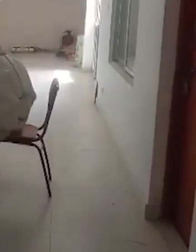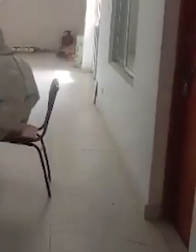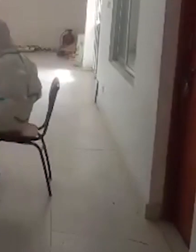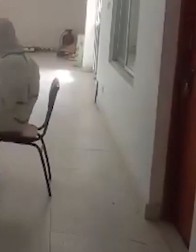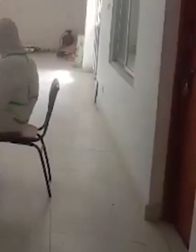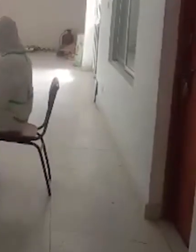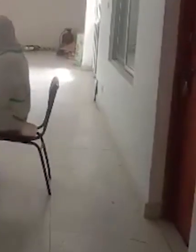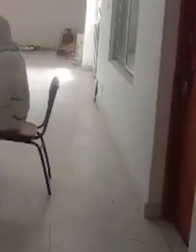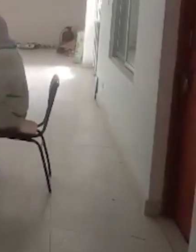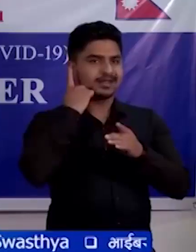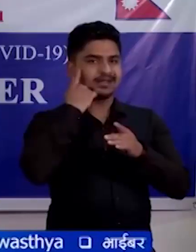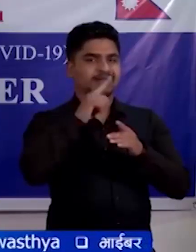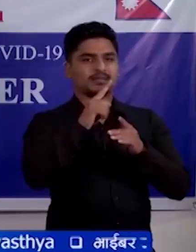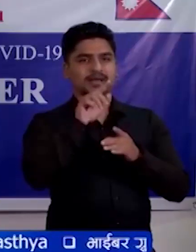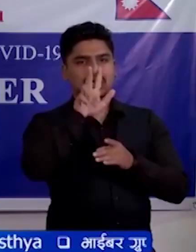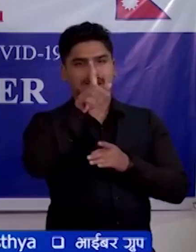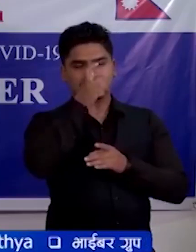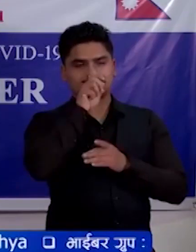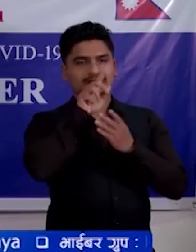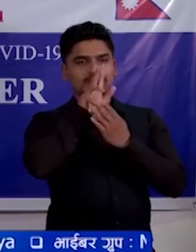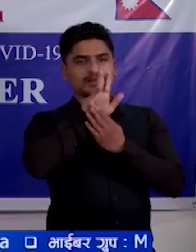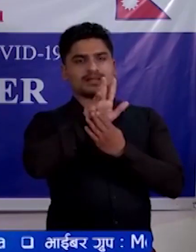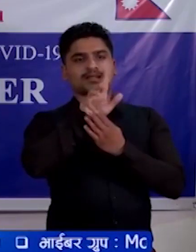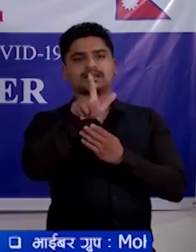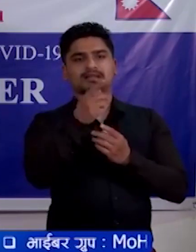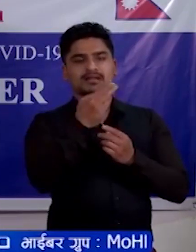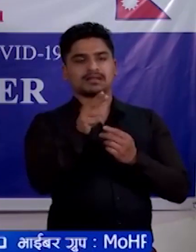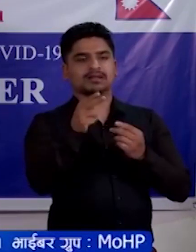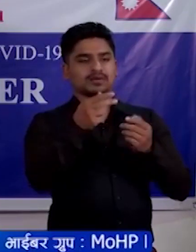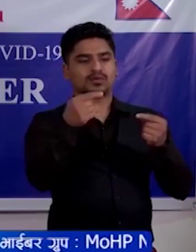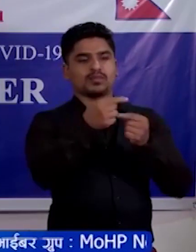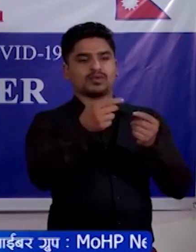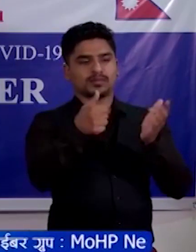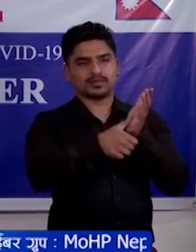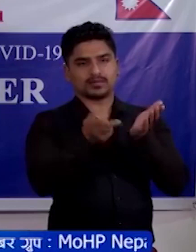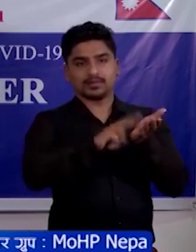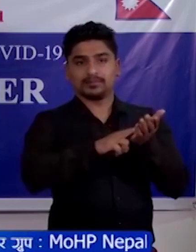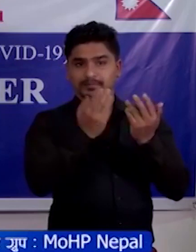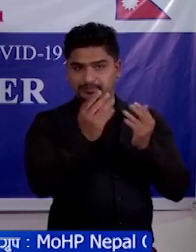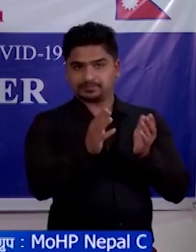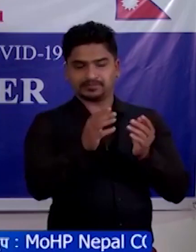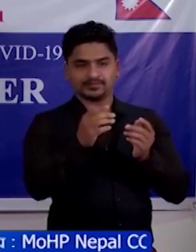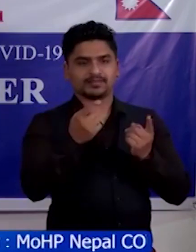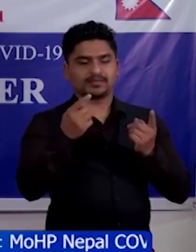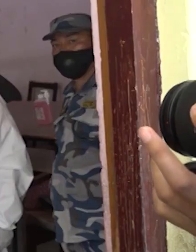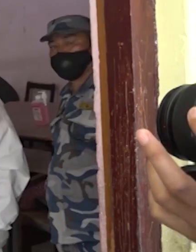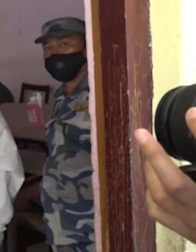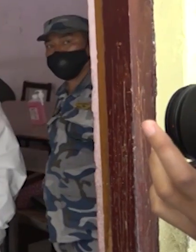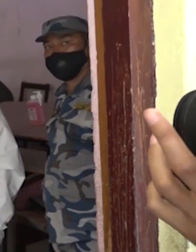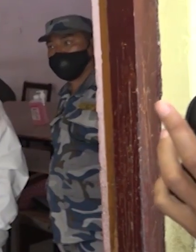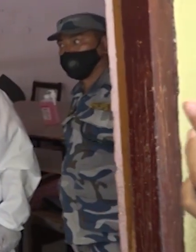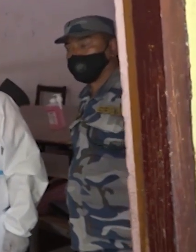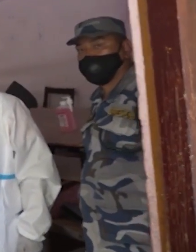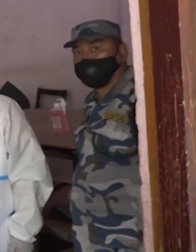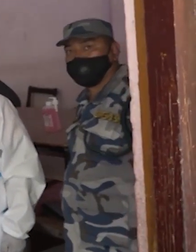भएको मन्त्रालयले जनाएको छ। पछिल्लो 24 घन्टामा 5 कोरोनाको लक्षणसँग मिल्ने लक्षण भएका र चेक जाँच गर्नुपर्ने